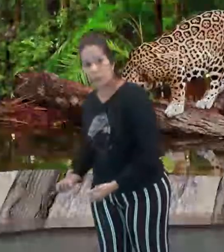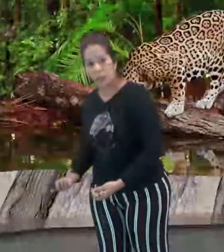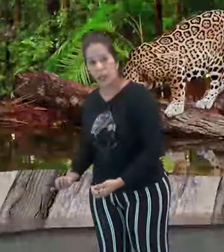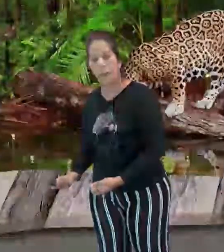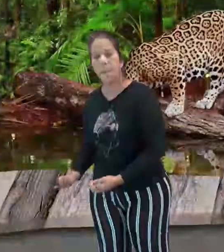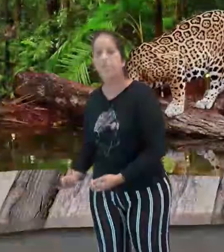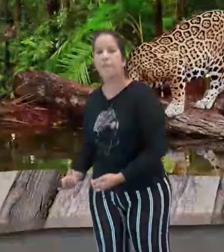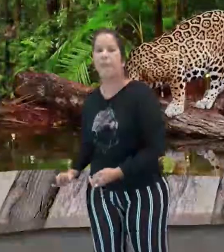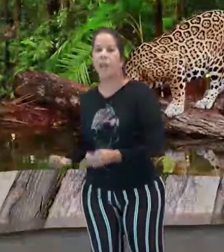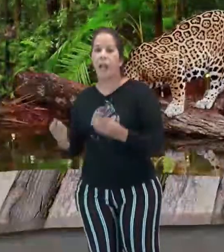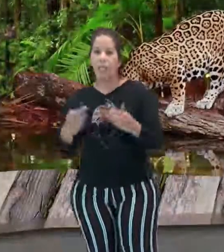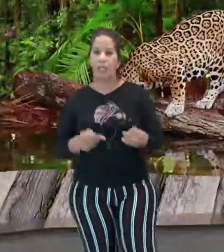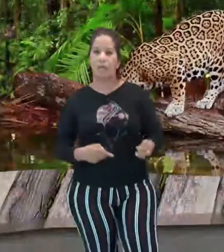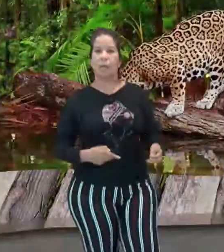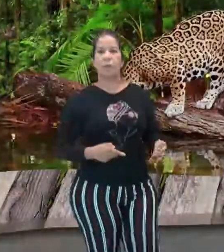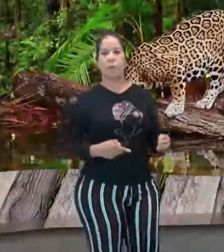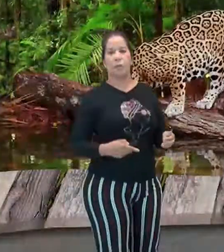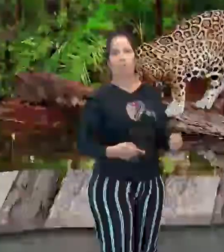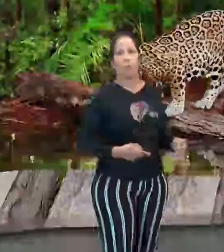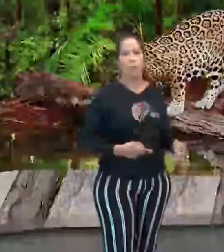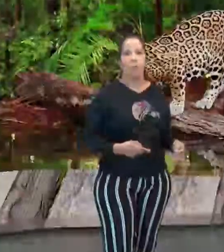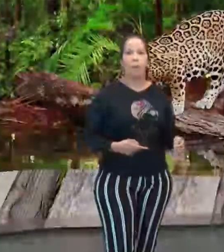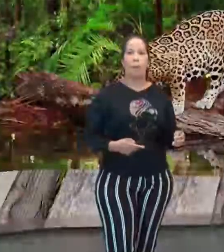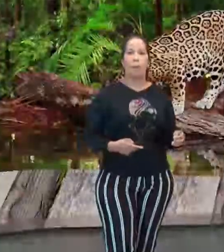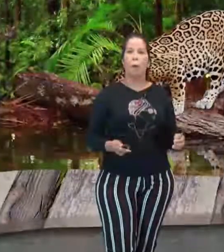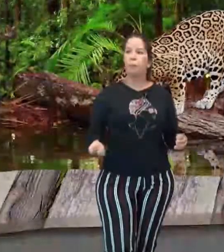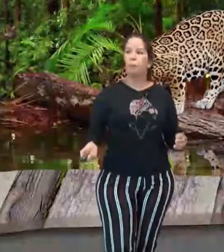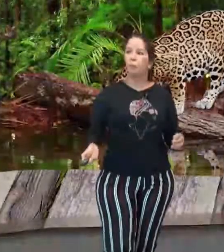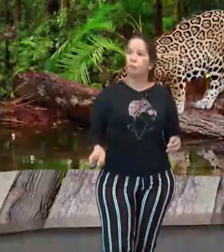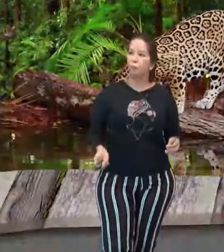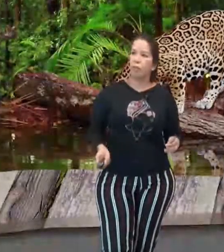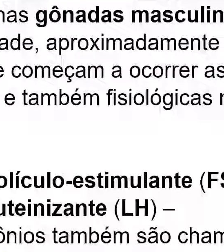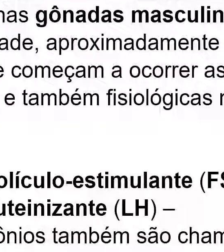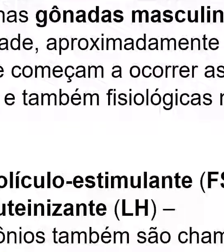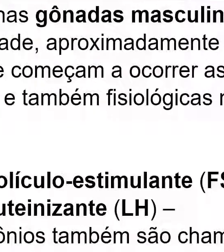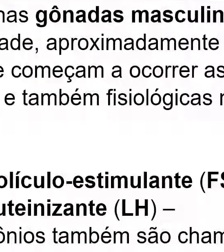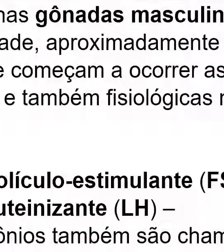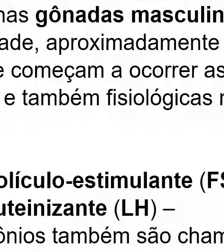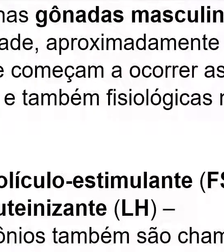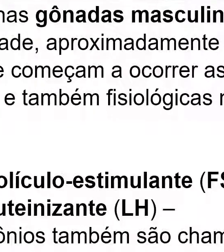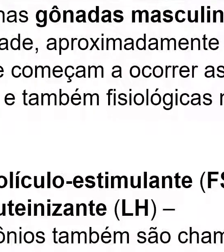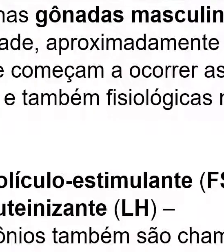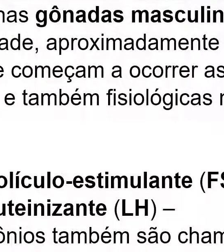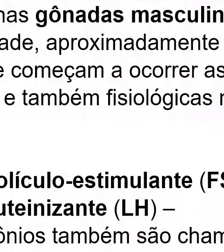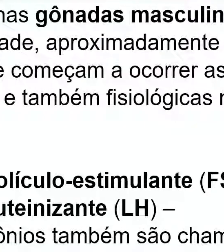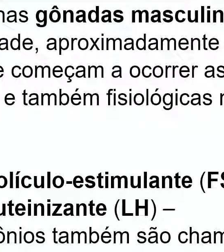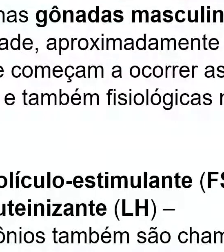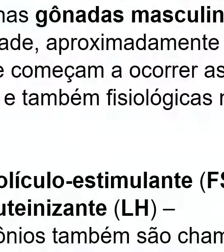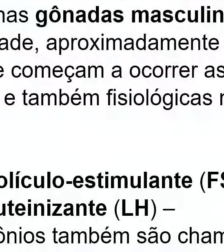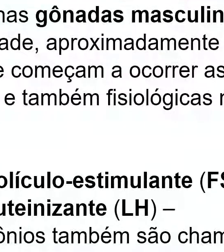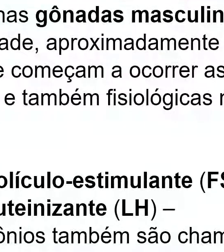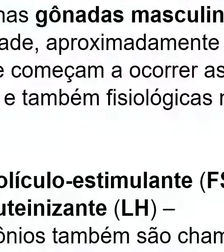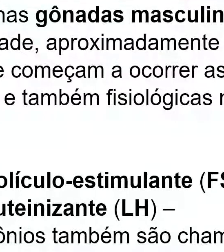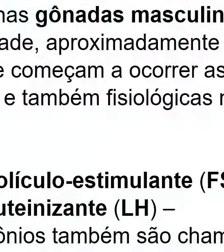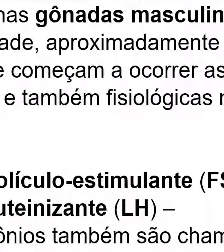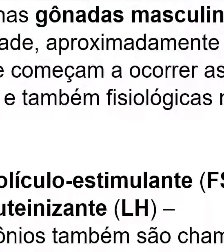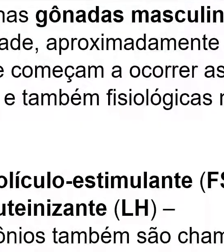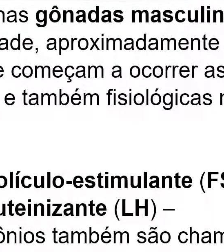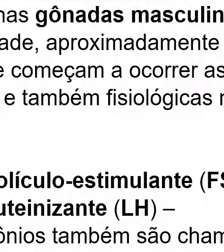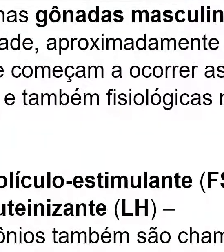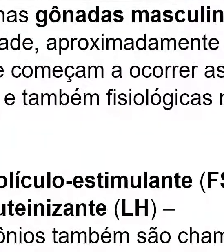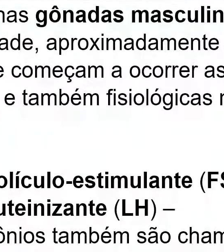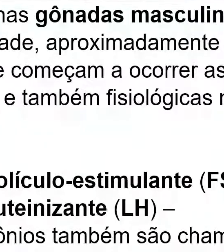ejaculado, tá? Aí nesse processo, tá bom? Vamos lá falar um pouquinho dessa questão dos